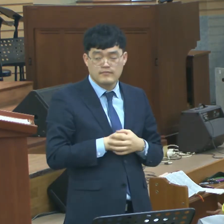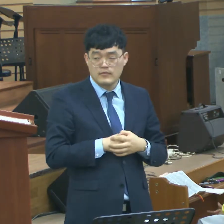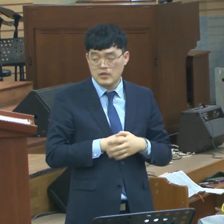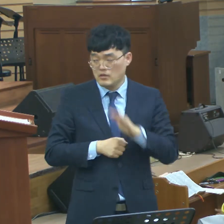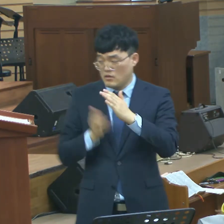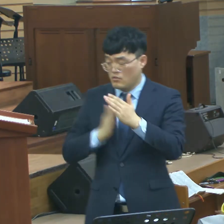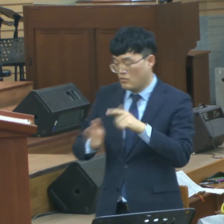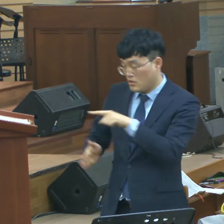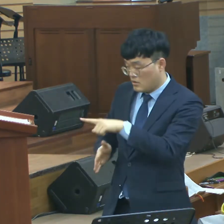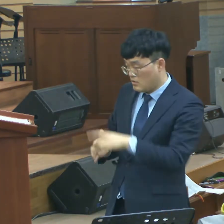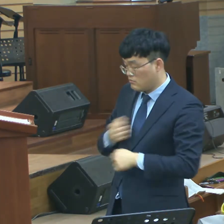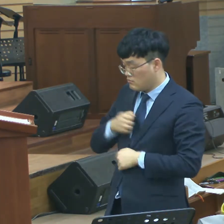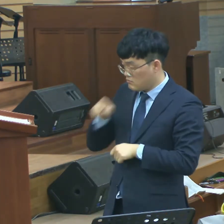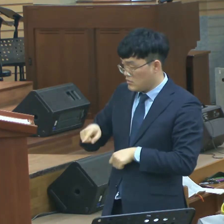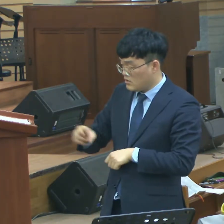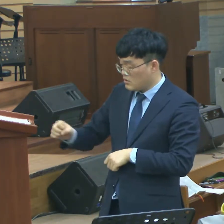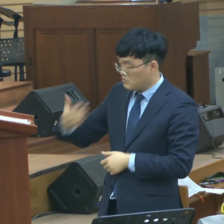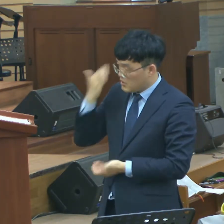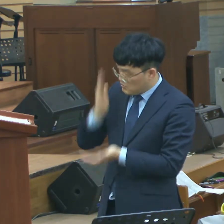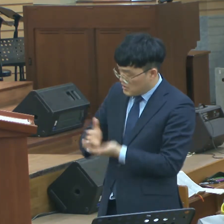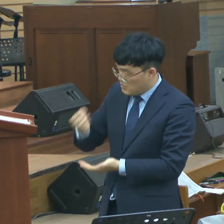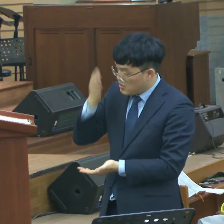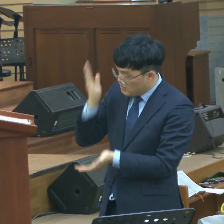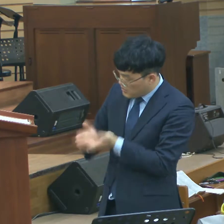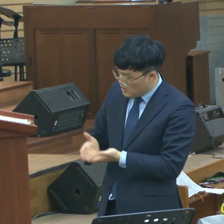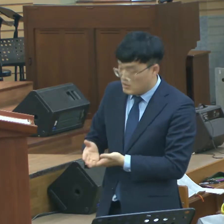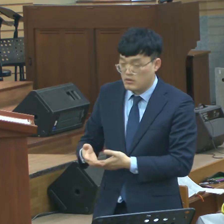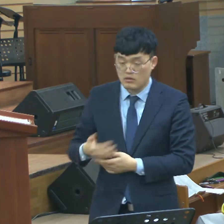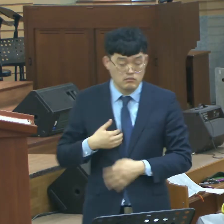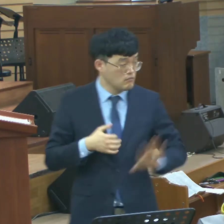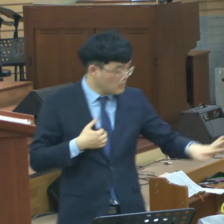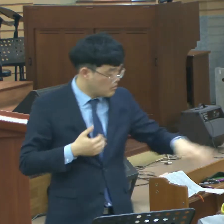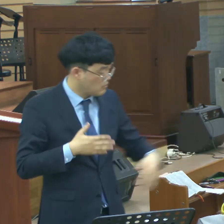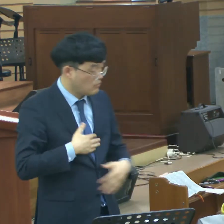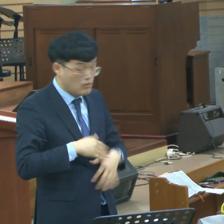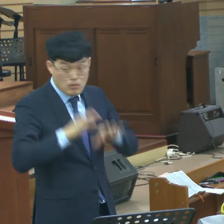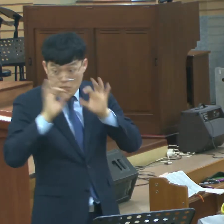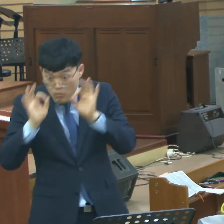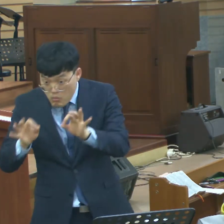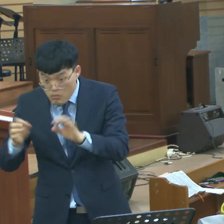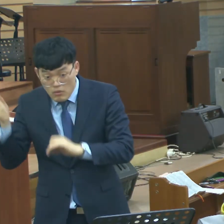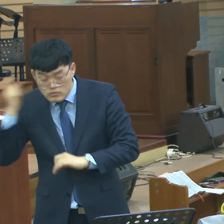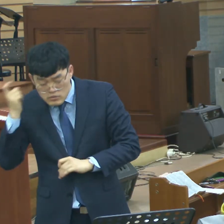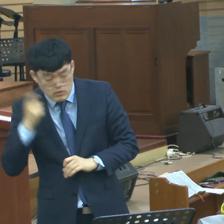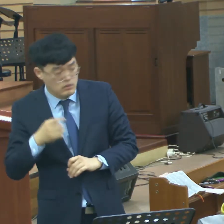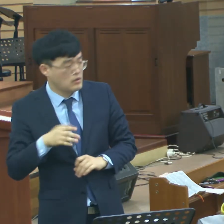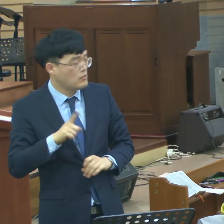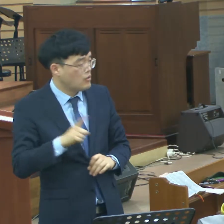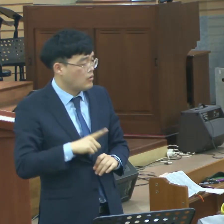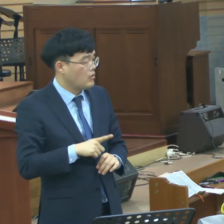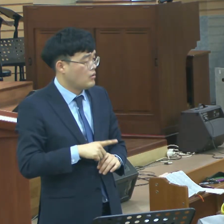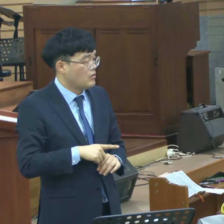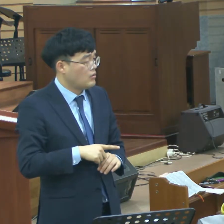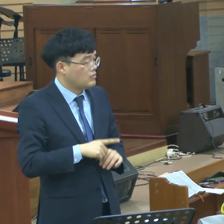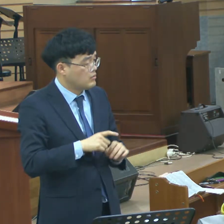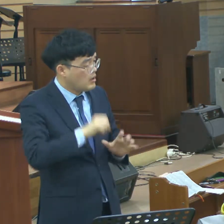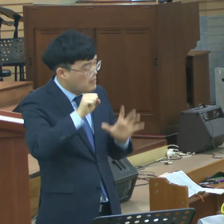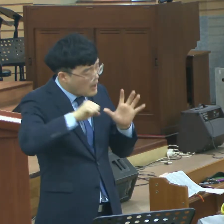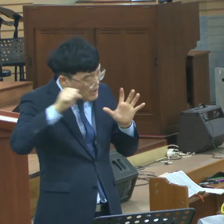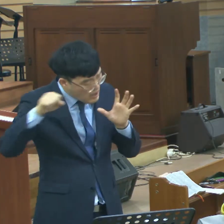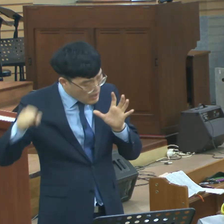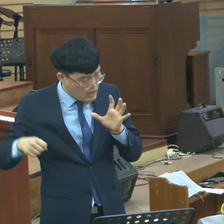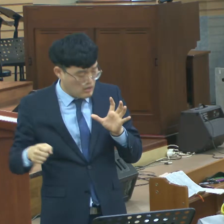말라고 했어요. 그때 저들은 말했습니다. 보고 들은 것을, 우리가 보고 들은 것을 말하지 아니할 수 없다